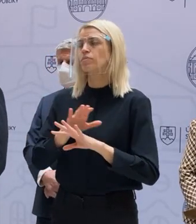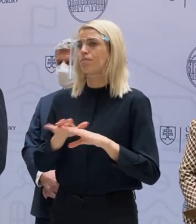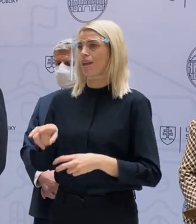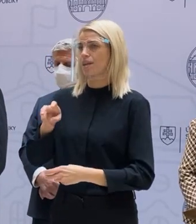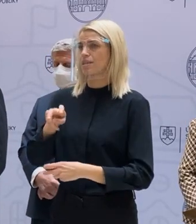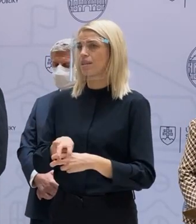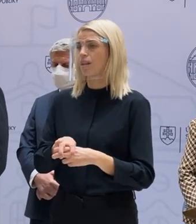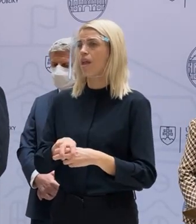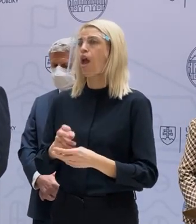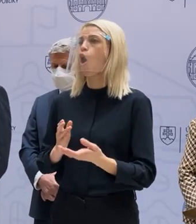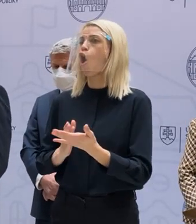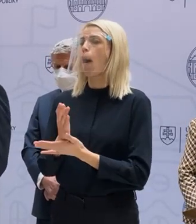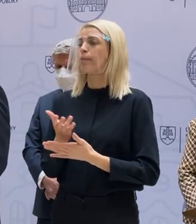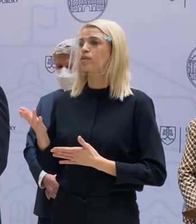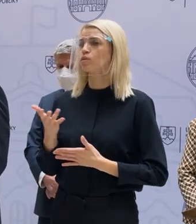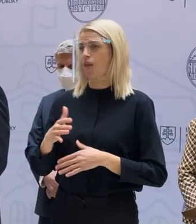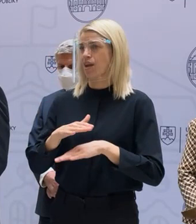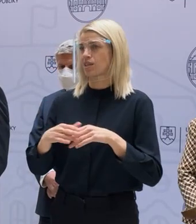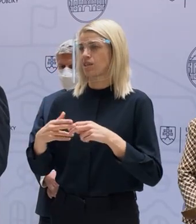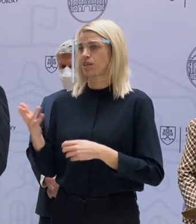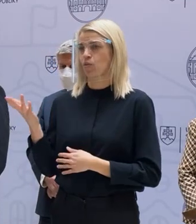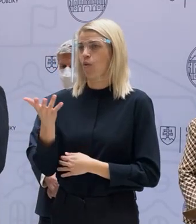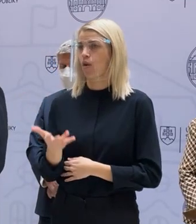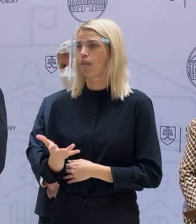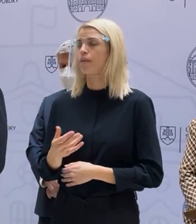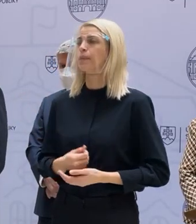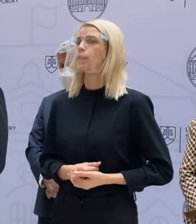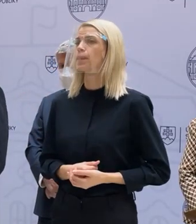s obsluhou pri stole, s tým, že